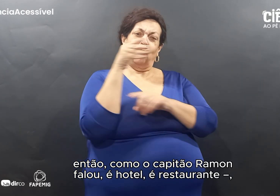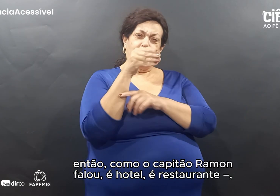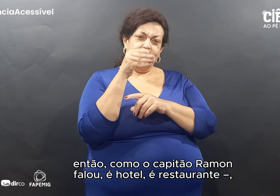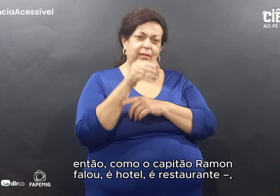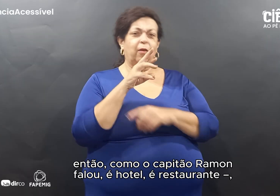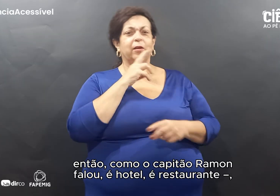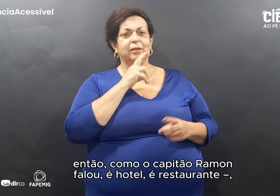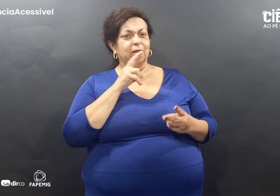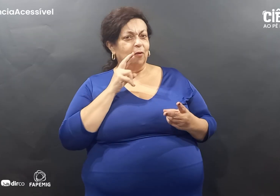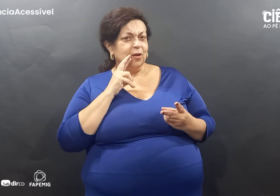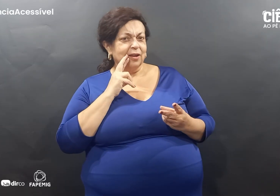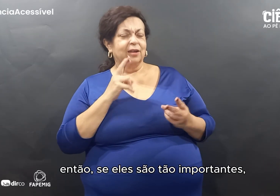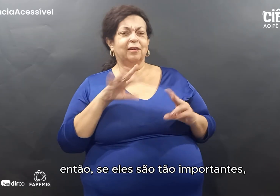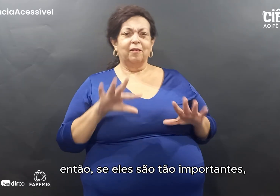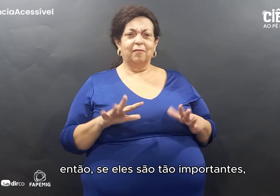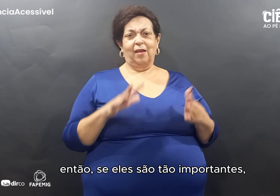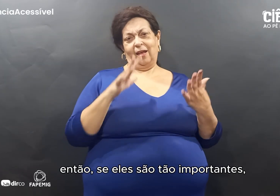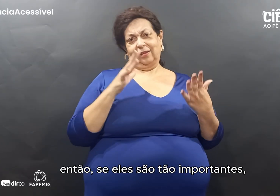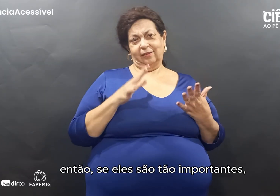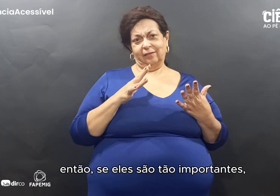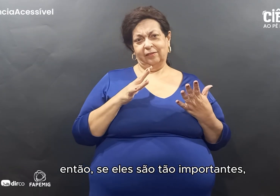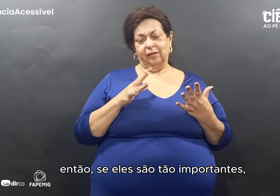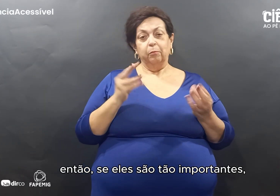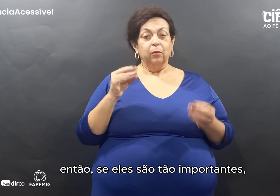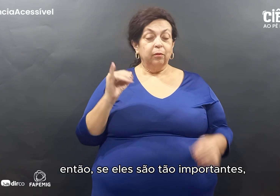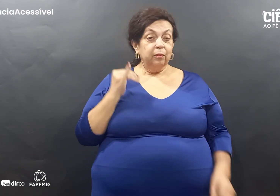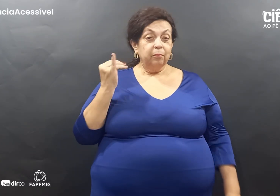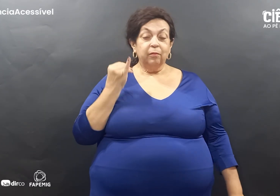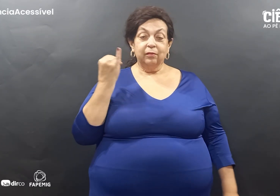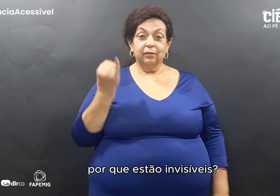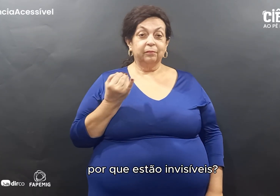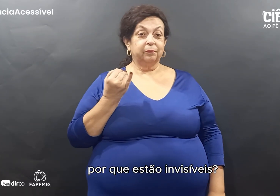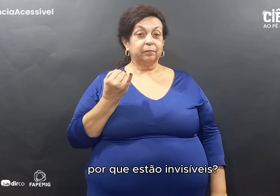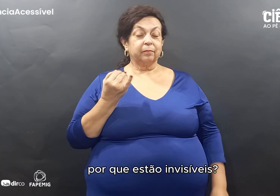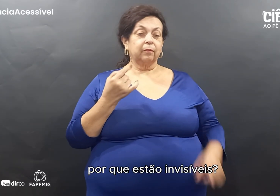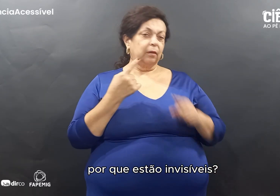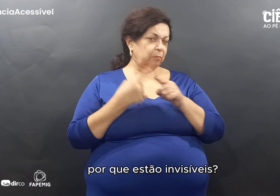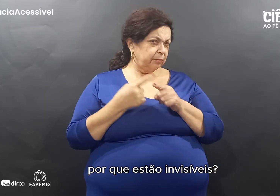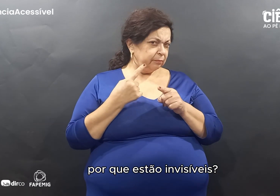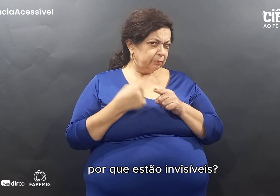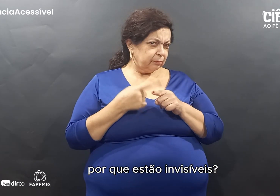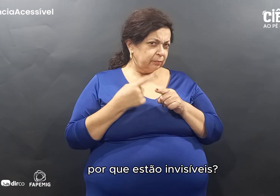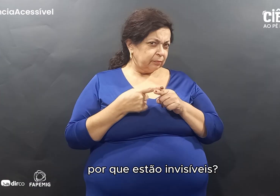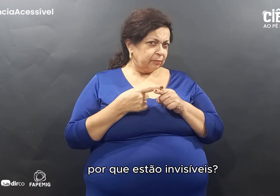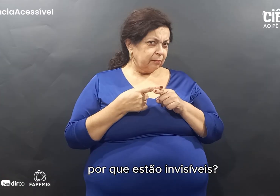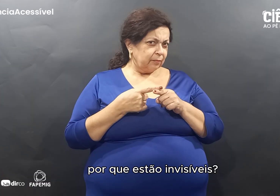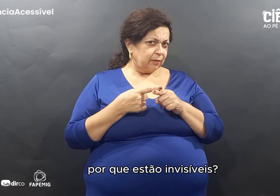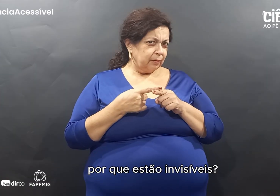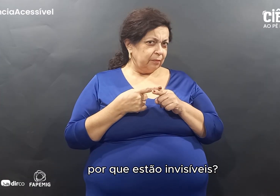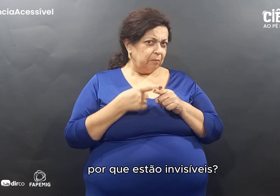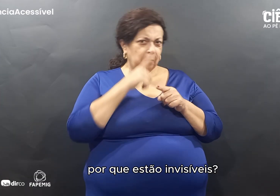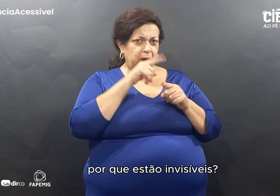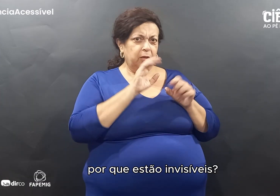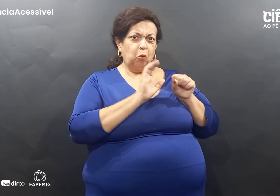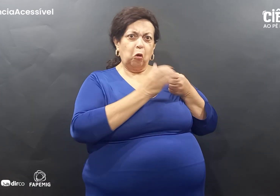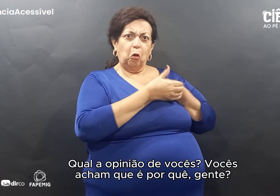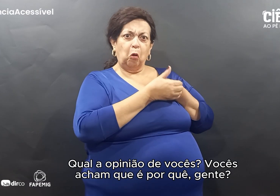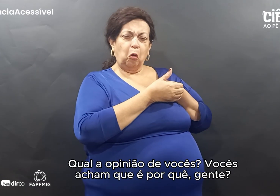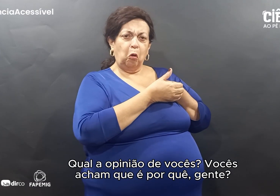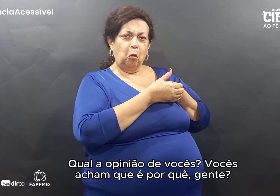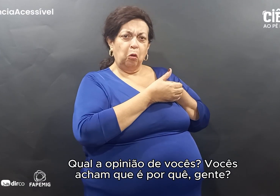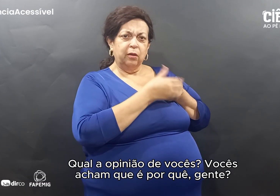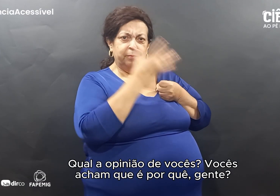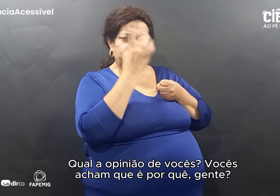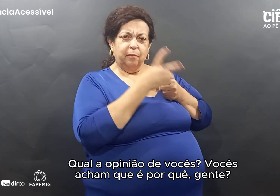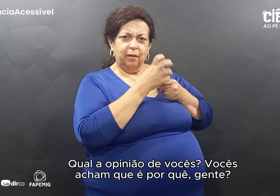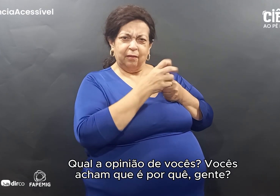é restaurante. Então, se eles são tão importantes, por que estão invisíveis? Qual a